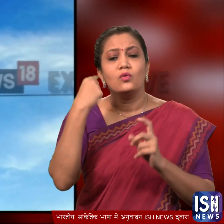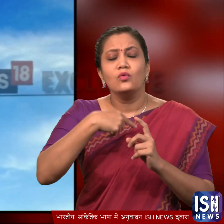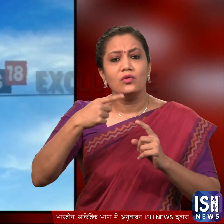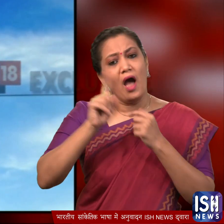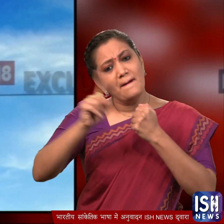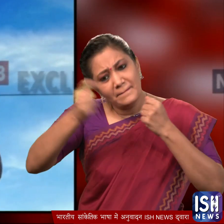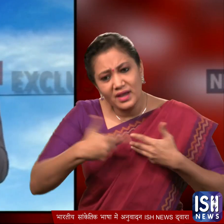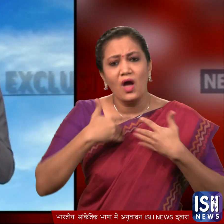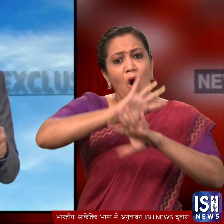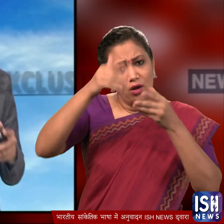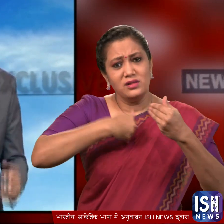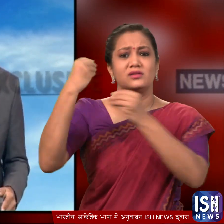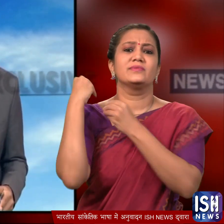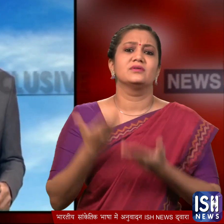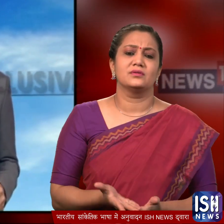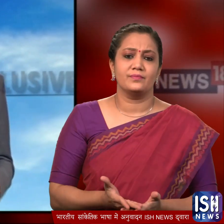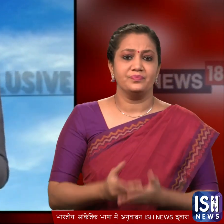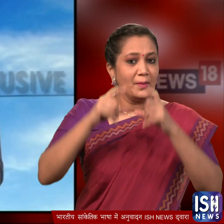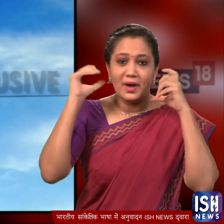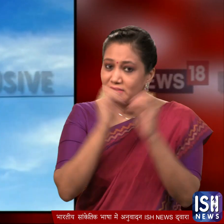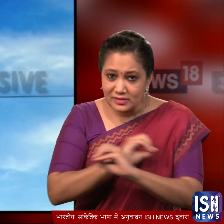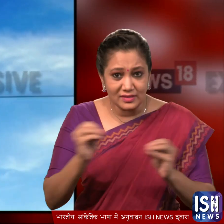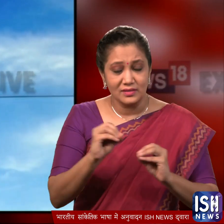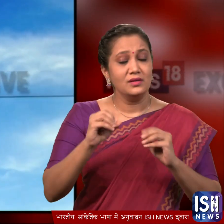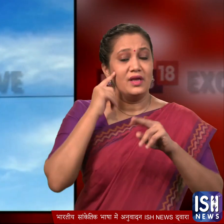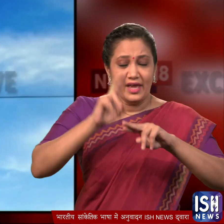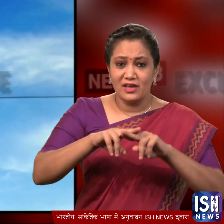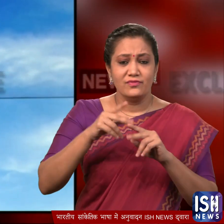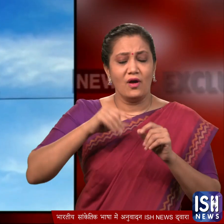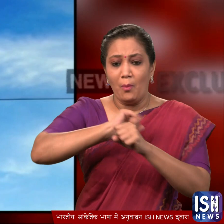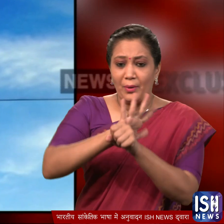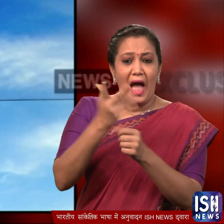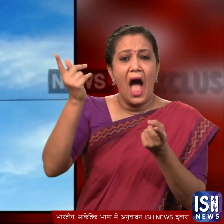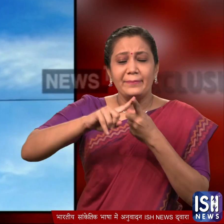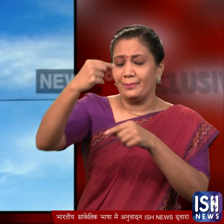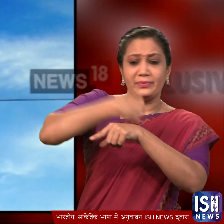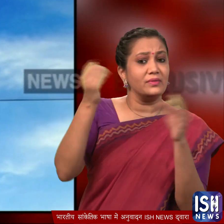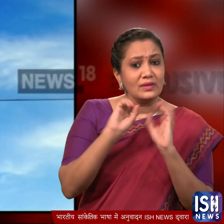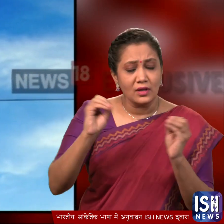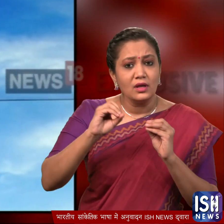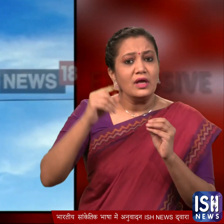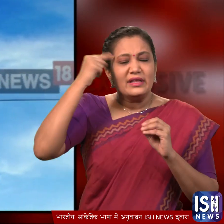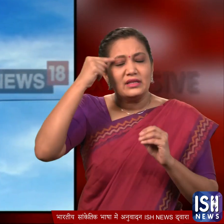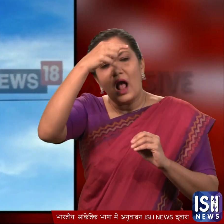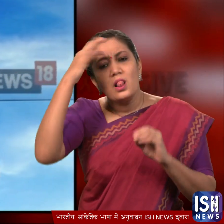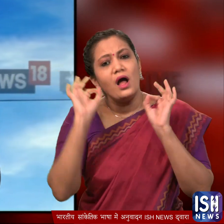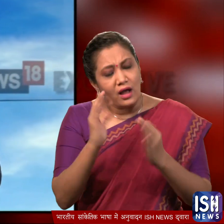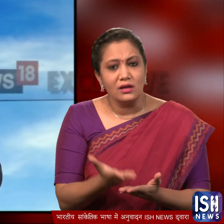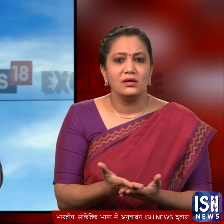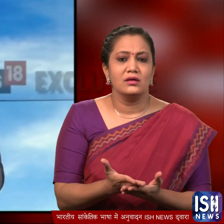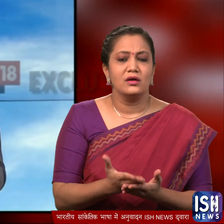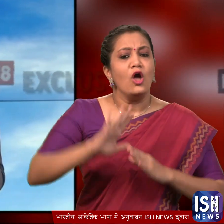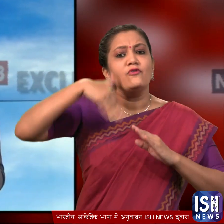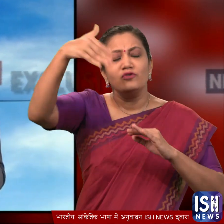लापरवाही बरतने का दंड भी हमको ही भुगतना है। मास्क न लगाकर अगर हम अब तक वायरस की चपेट में नहीं आए तो इसे अपनी खुशनसीबी ही